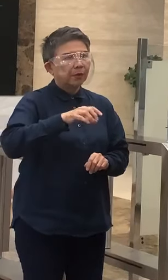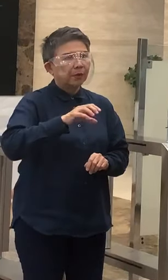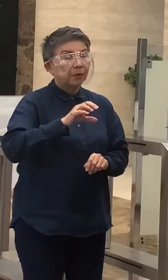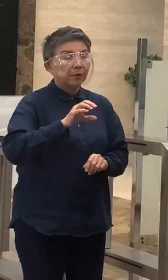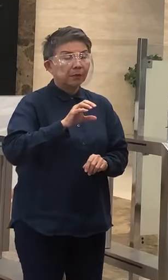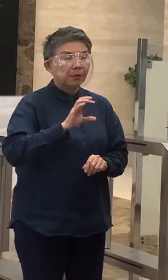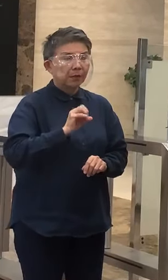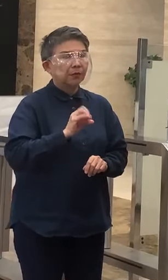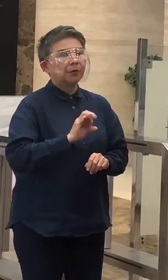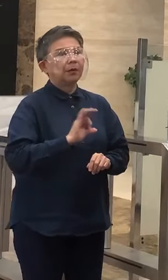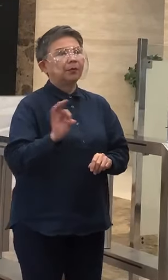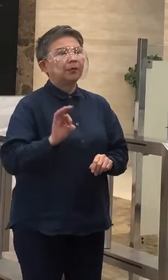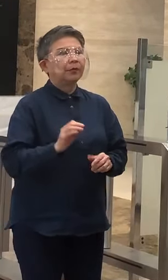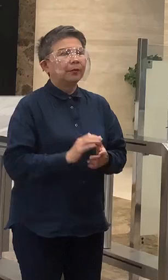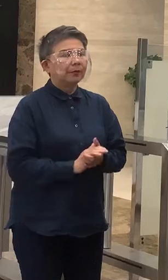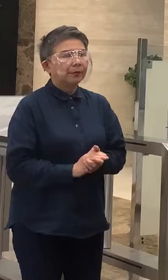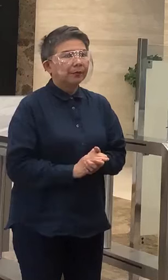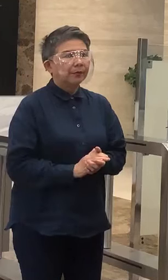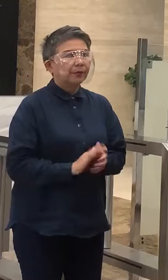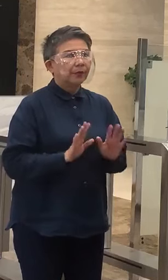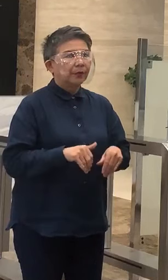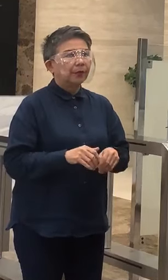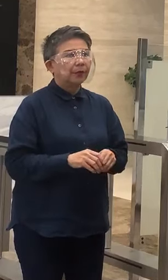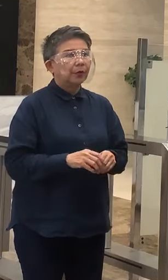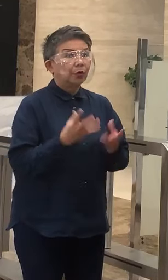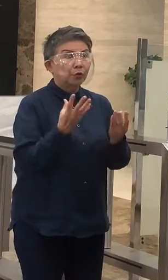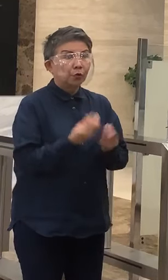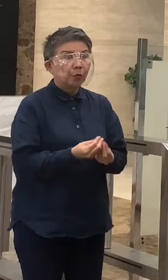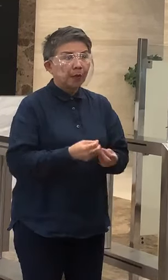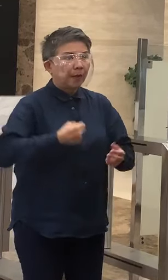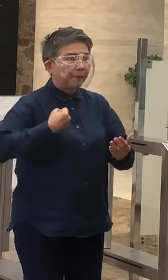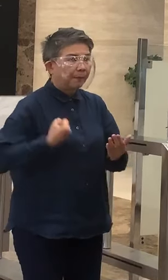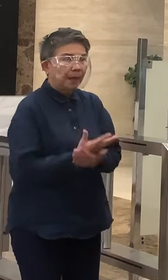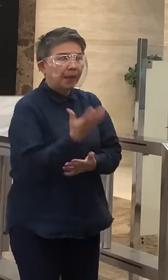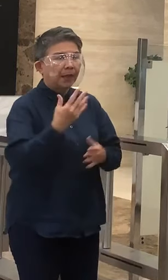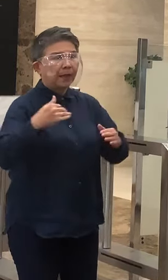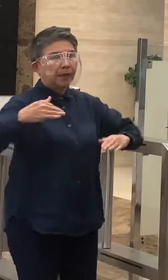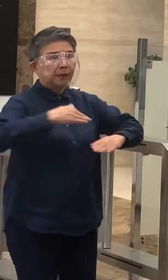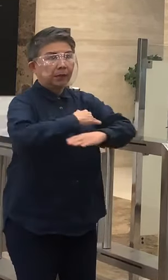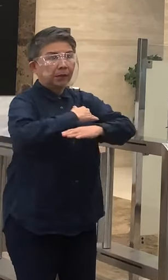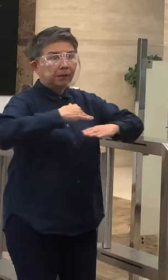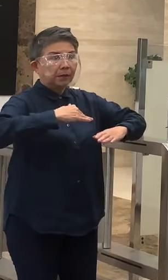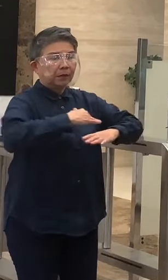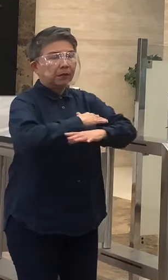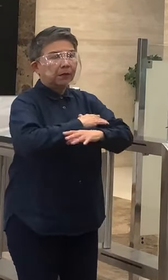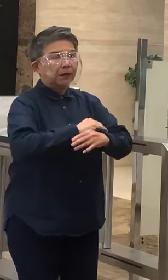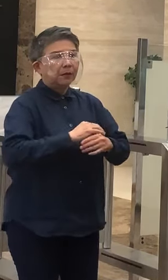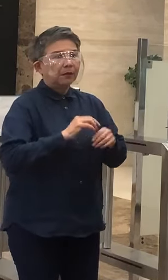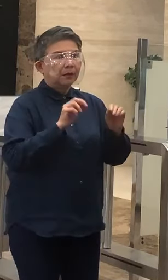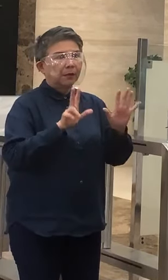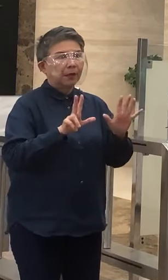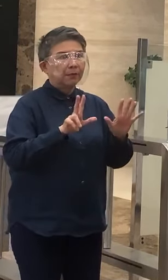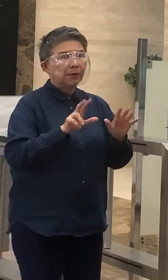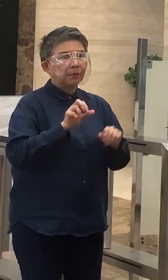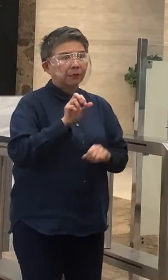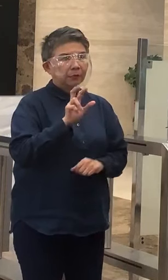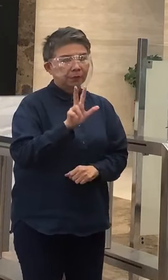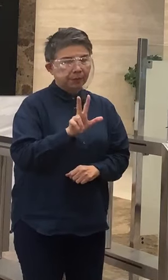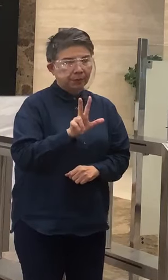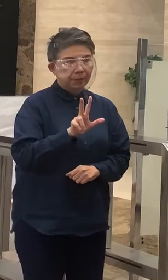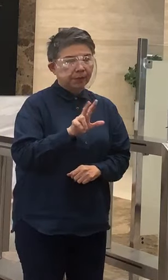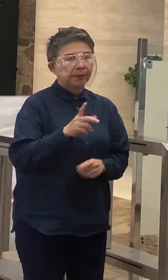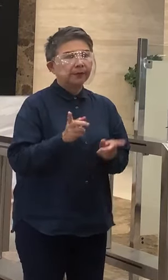5700000 rupiah sedangkan sejumlah pelanggaran lalu lintas ada 83